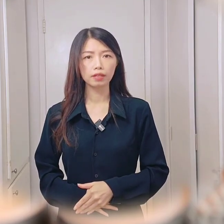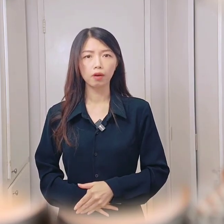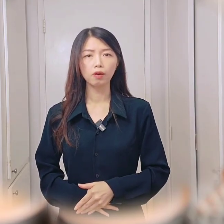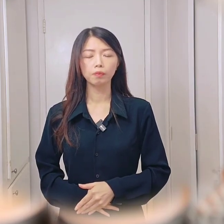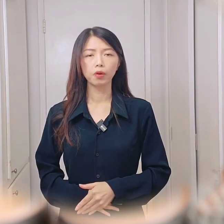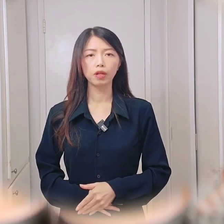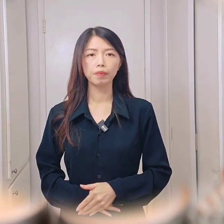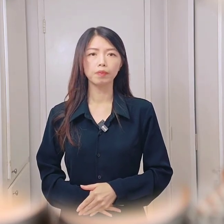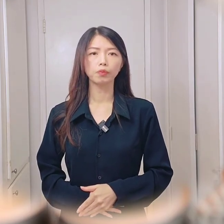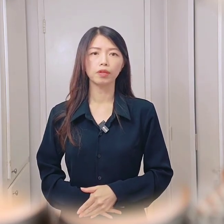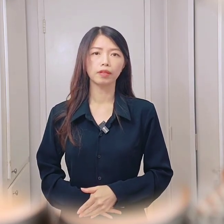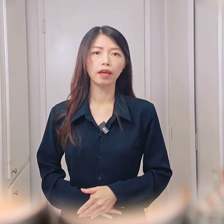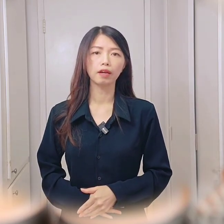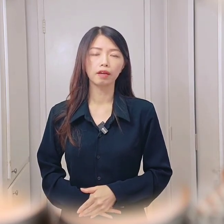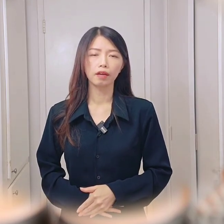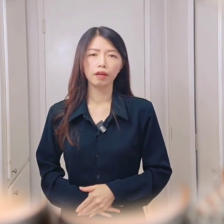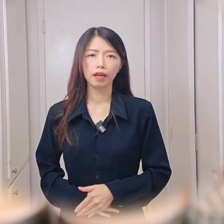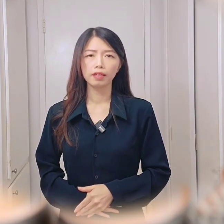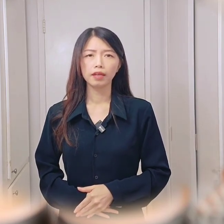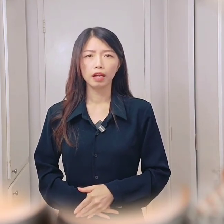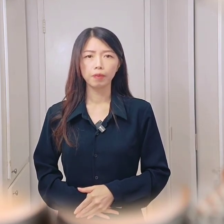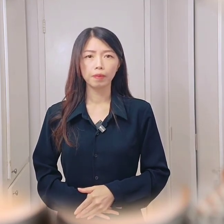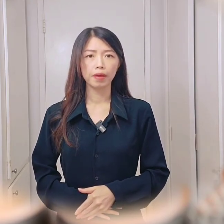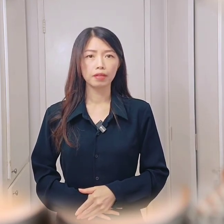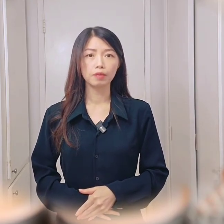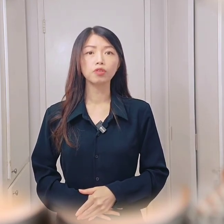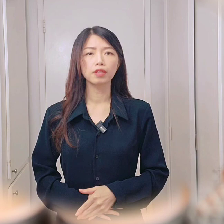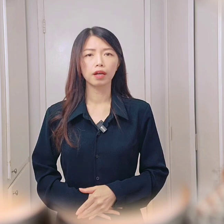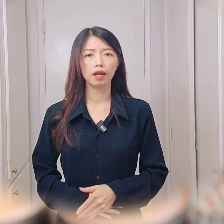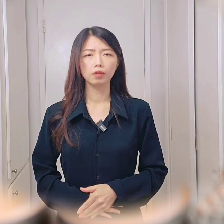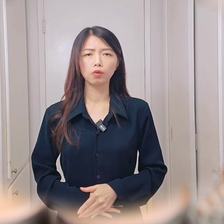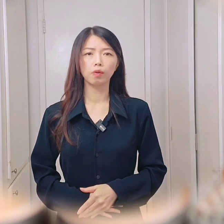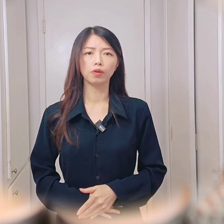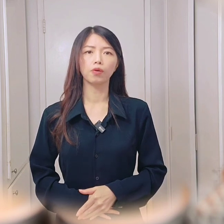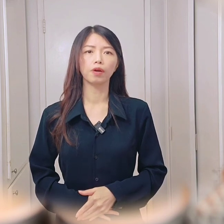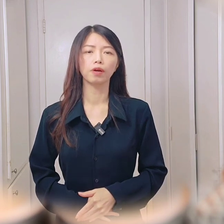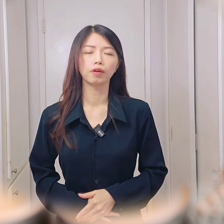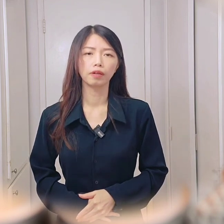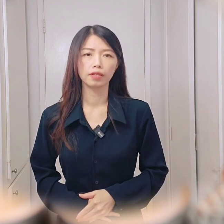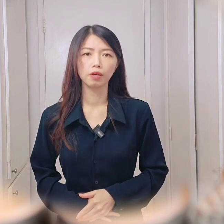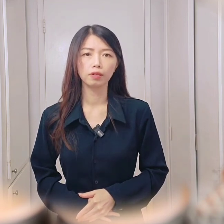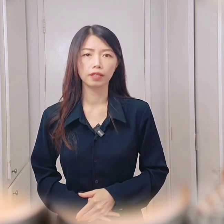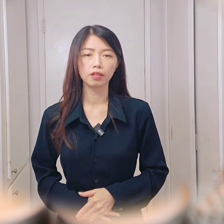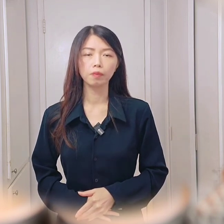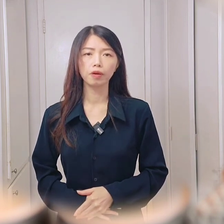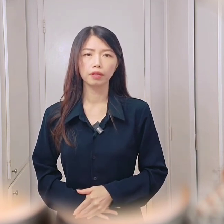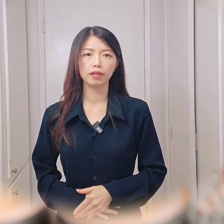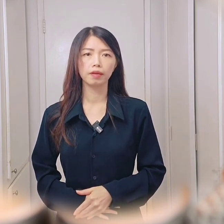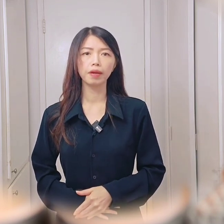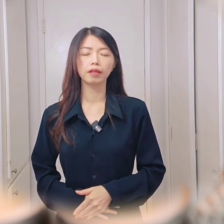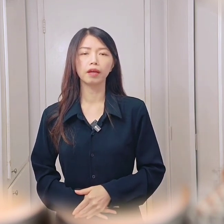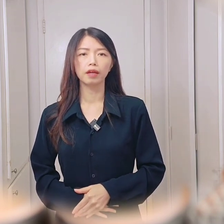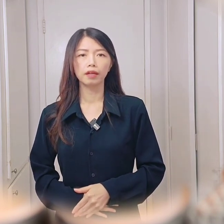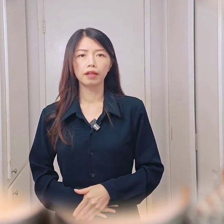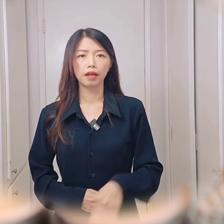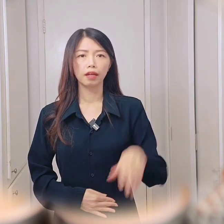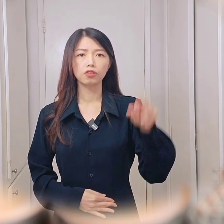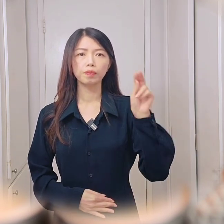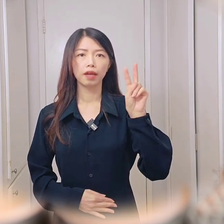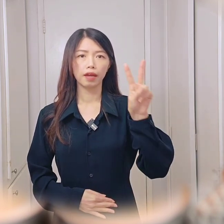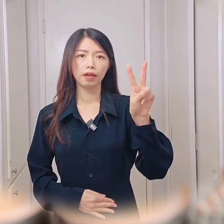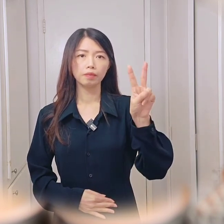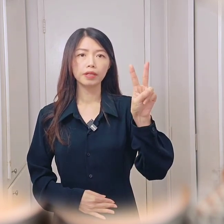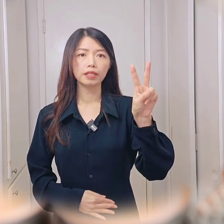사용을 해서 표현하는 방법도 있는데요. N이 알파벳 지문자가 조금 어려워요. 그래서 다시 설명을 드리자면